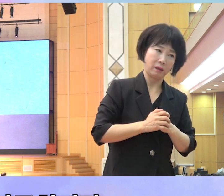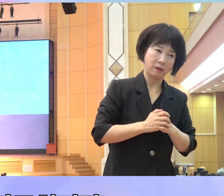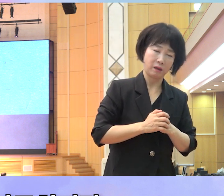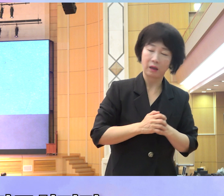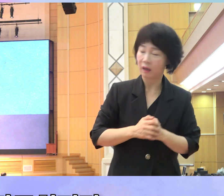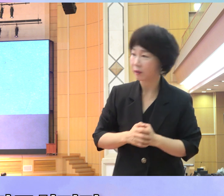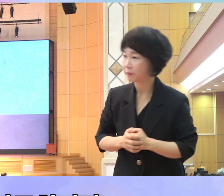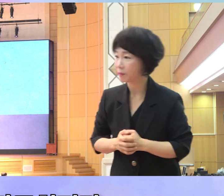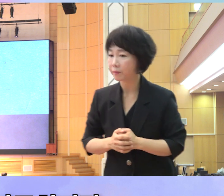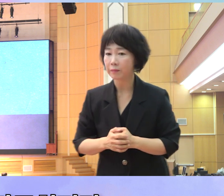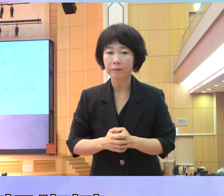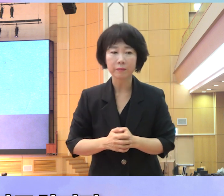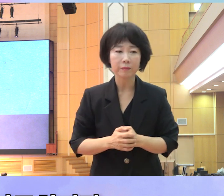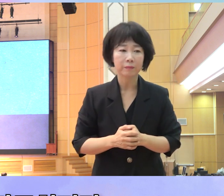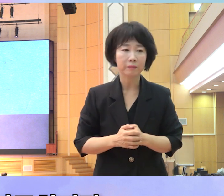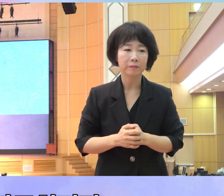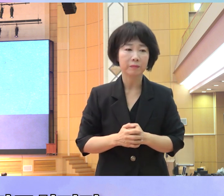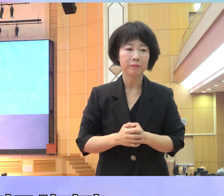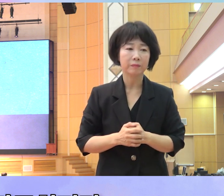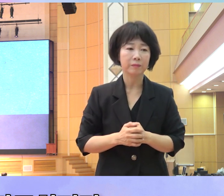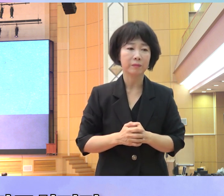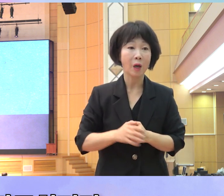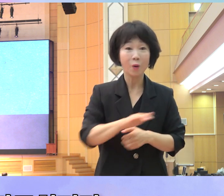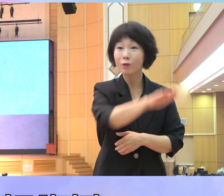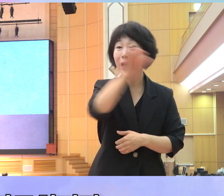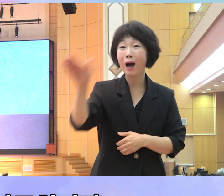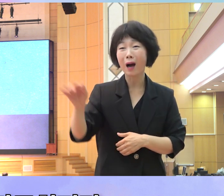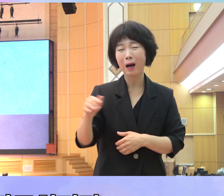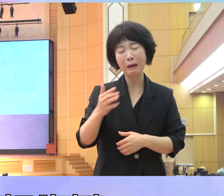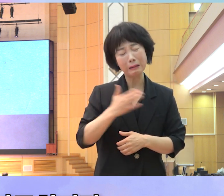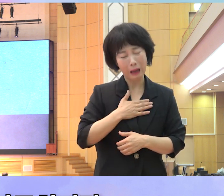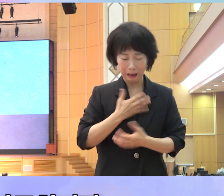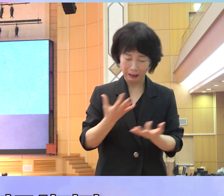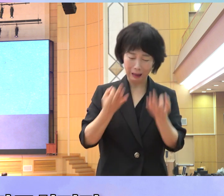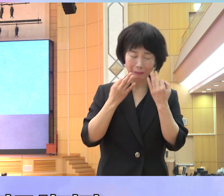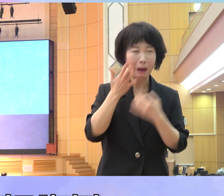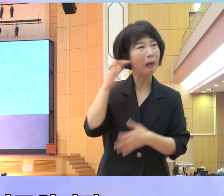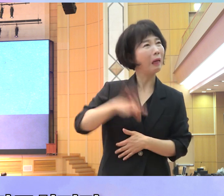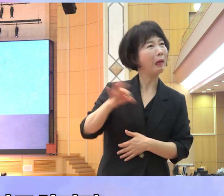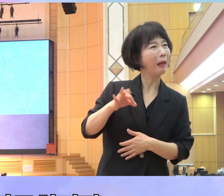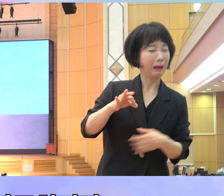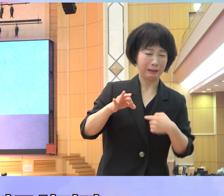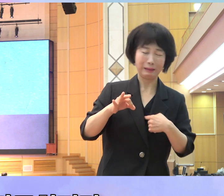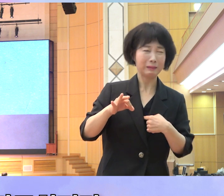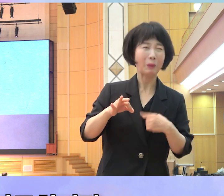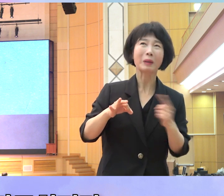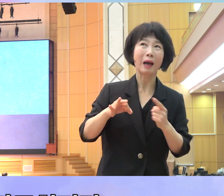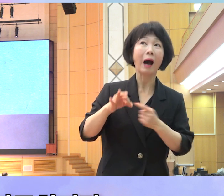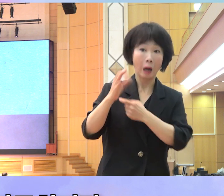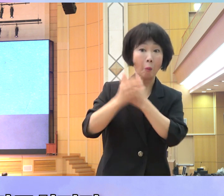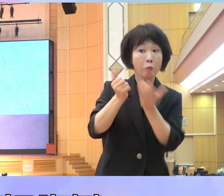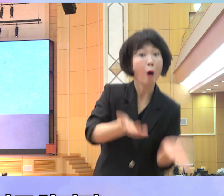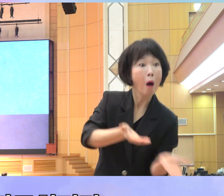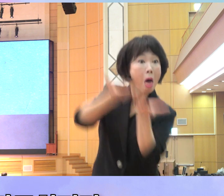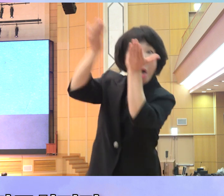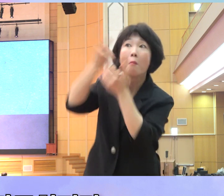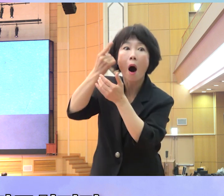어린아이 도시락 같은 그 사연으로 주님 앞에 받은 우리 말씀을 함께 나눴었습니다.